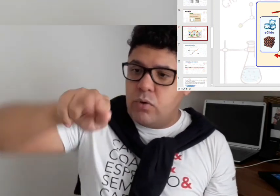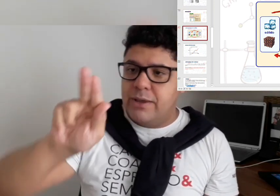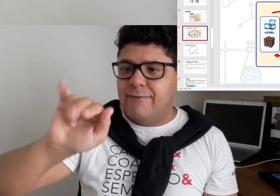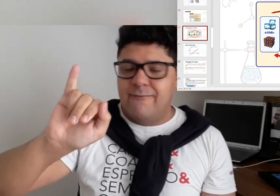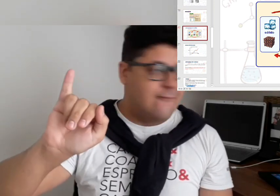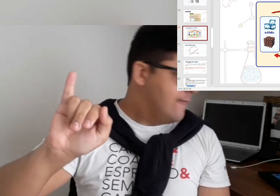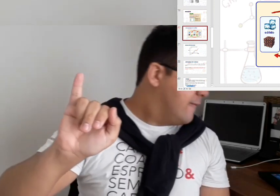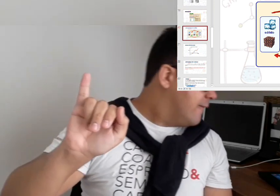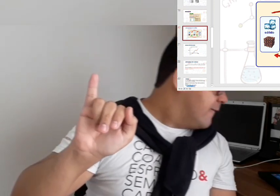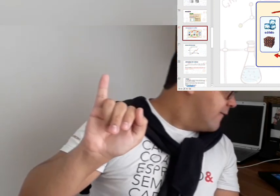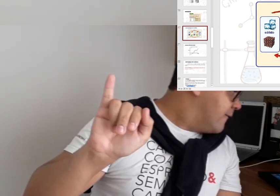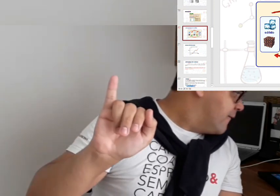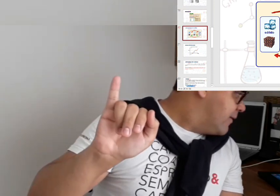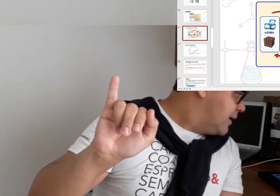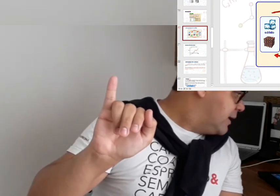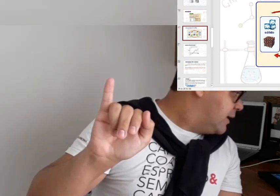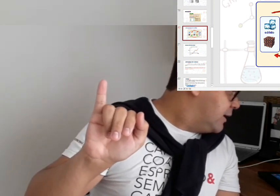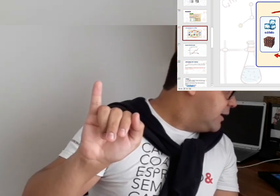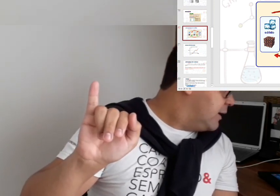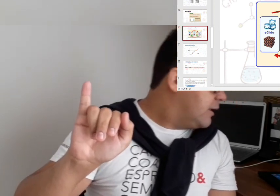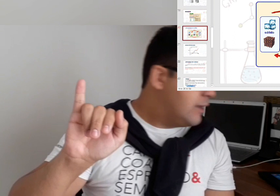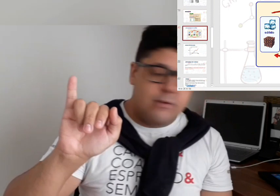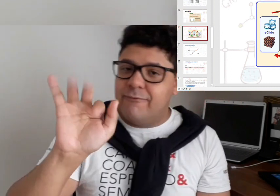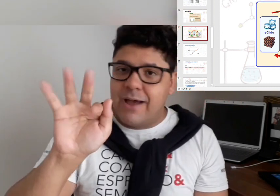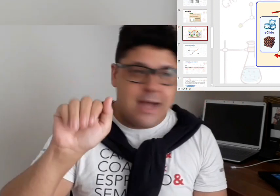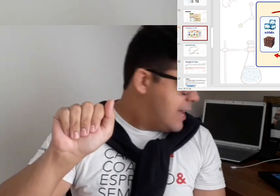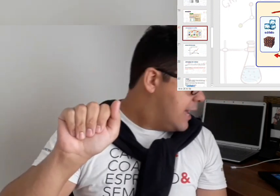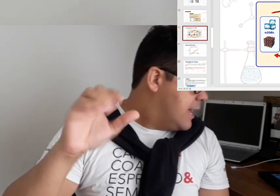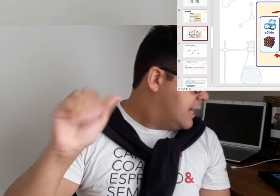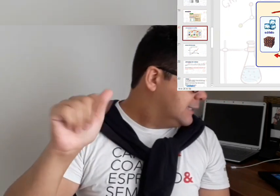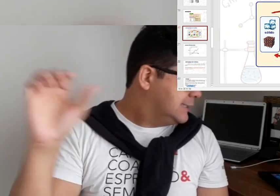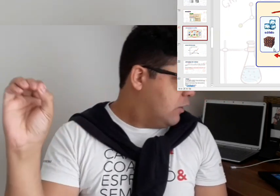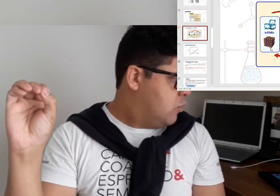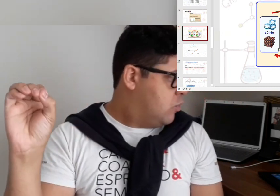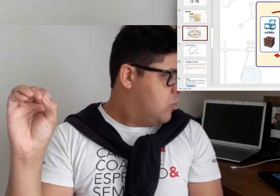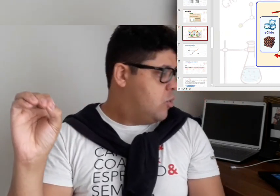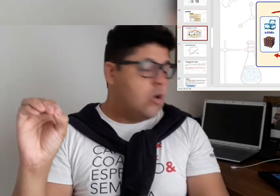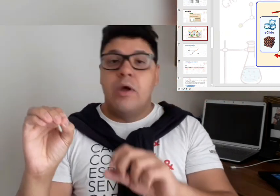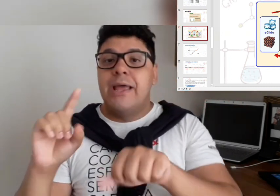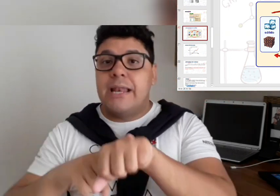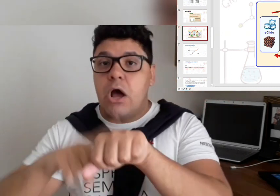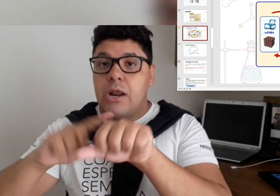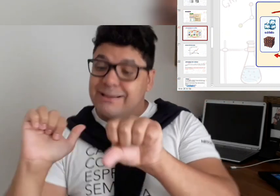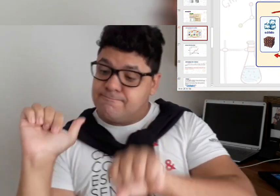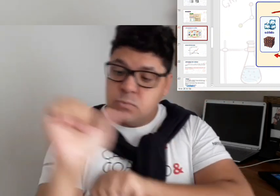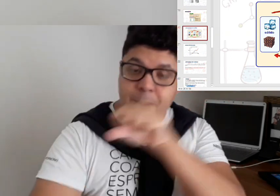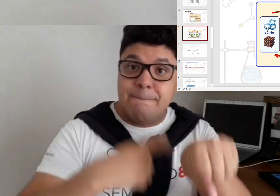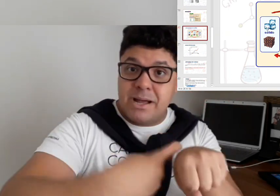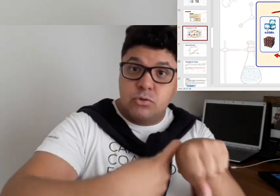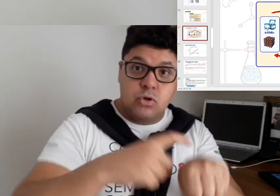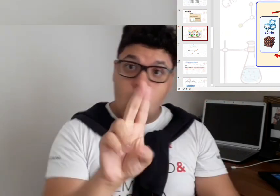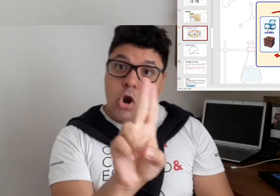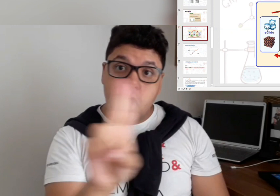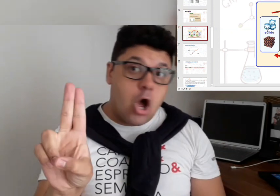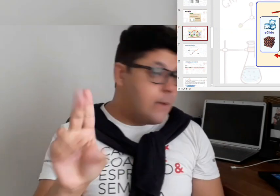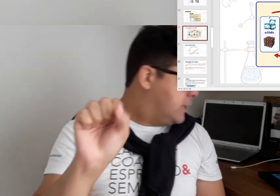Gente, perdão, eu tô gravando essa aula aqui às 11h10 da noite. Então, vamos lá, ó. A